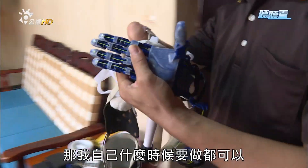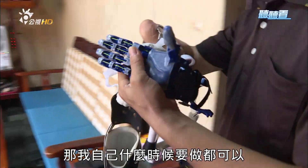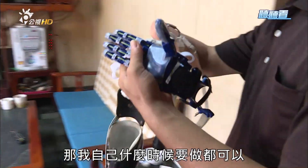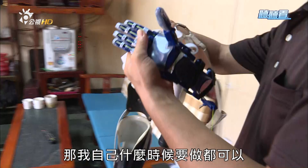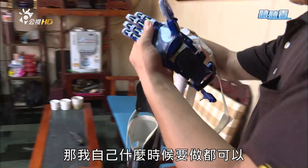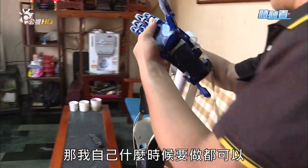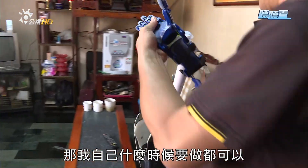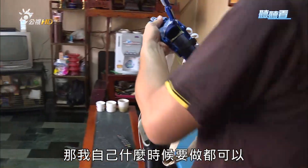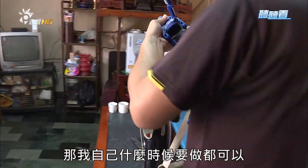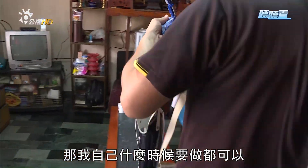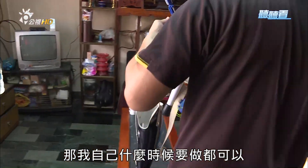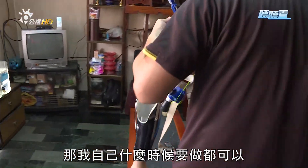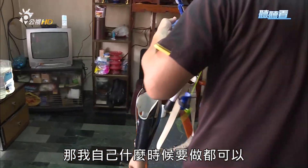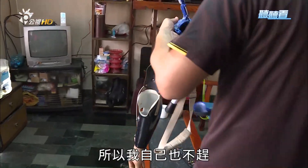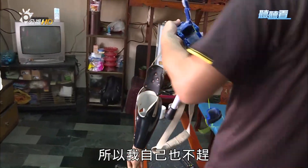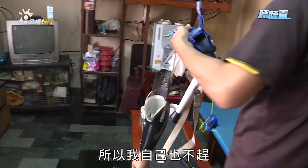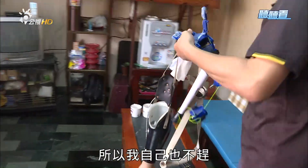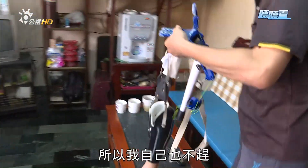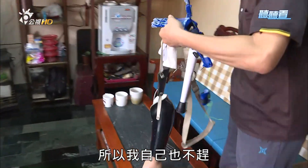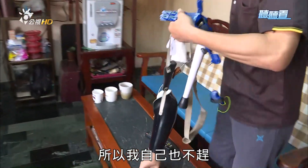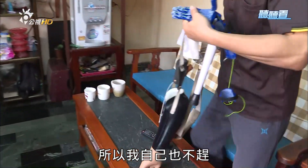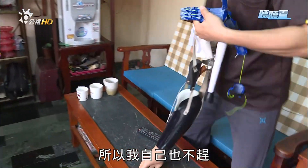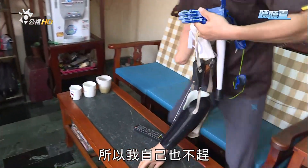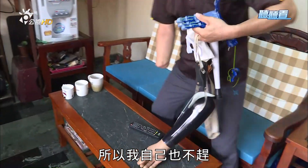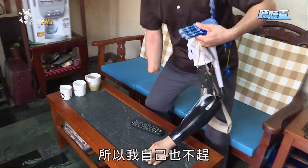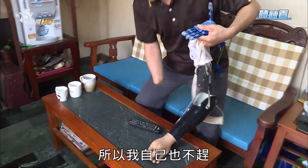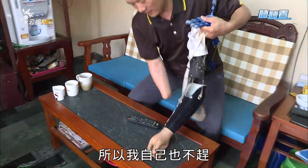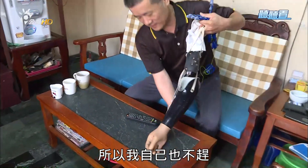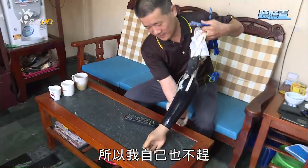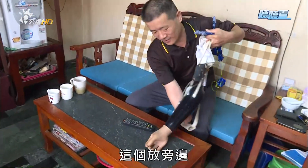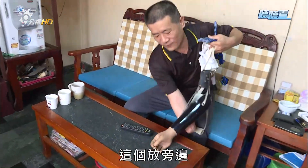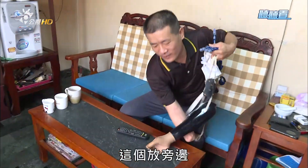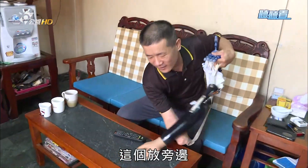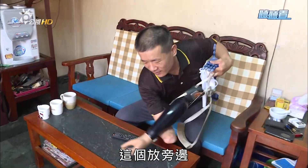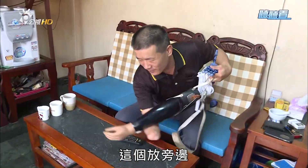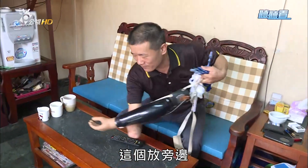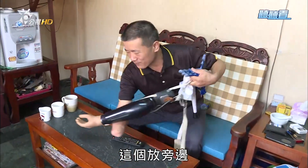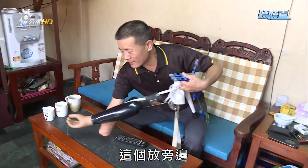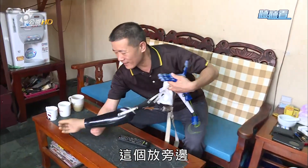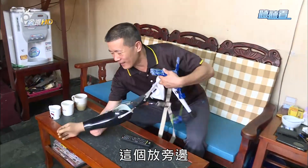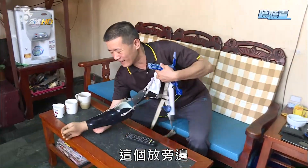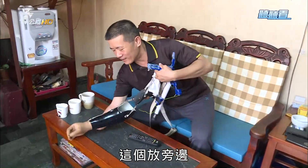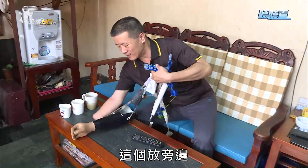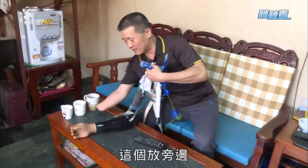什么时候要做都可以啊，所以我自己也不敢。 这个放我旁边了。